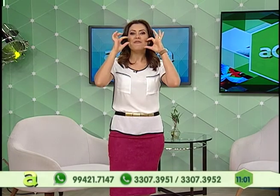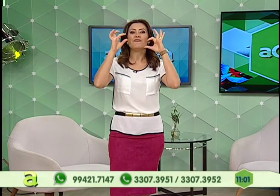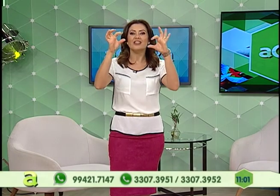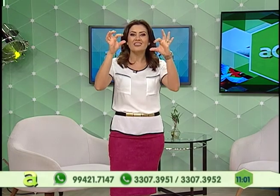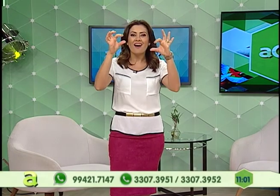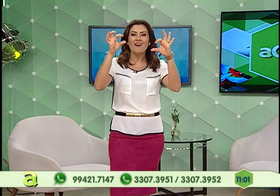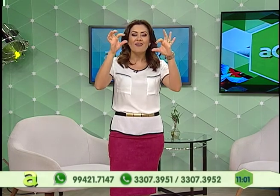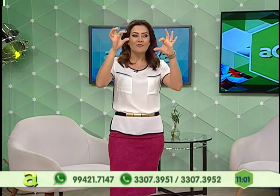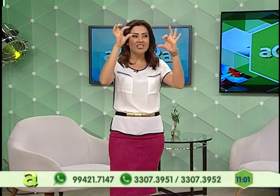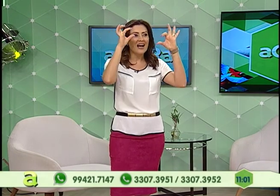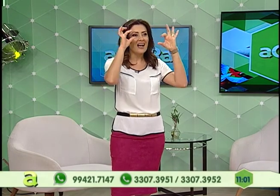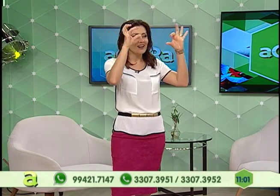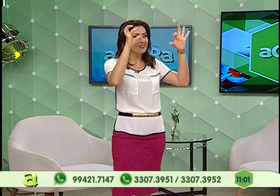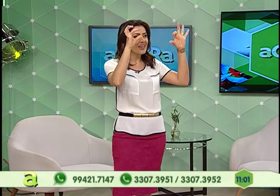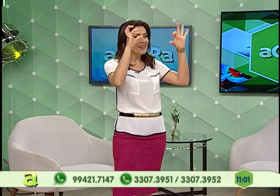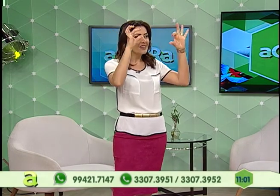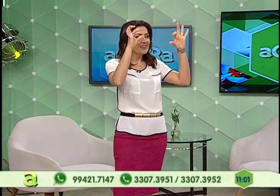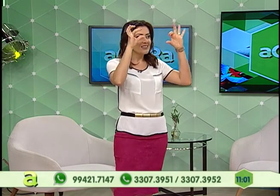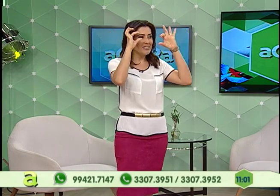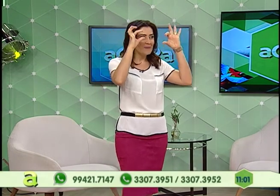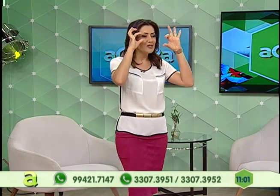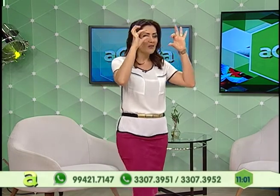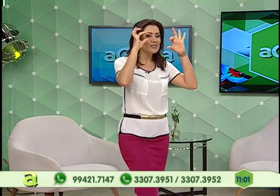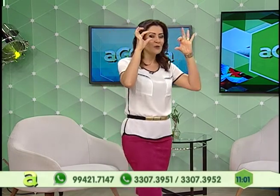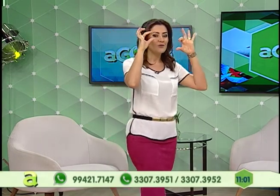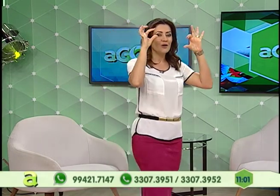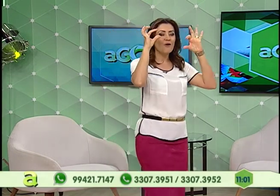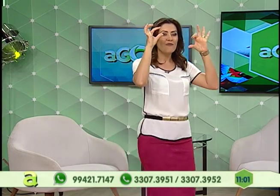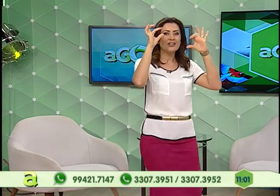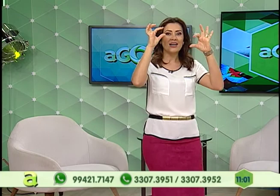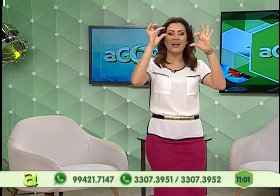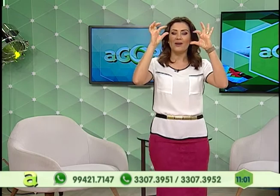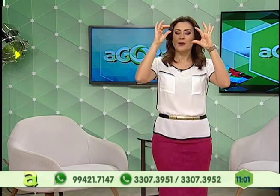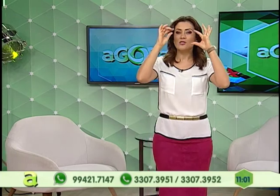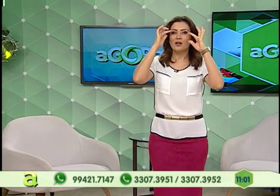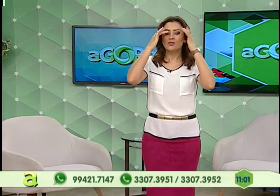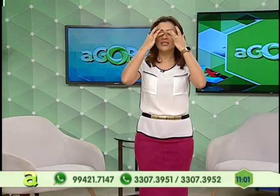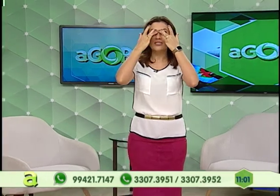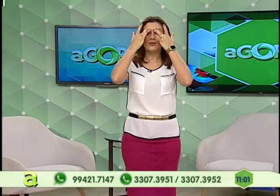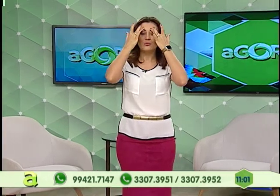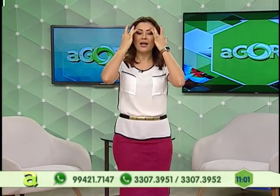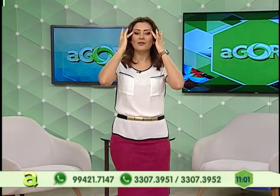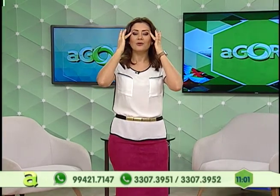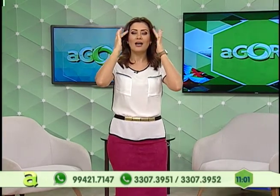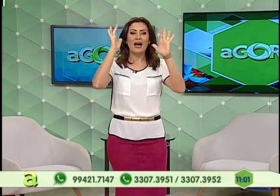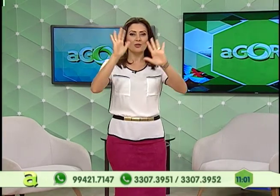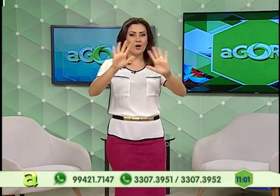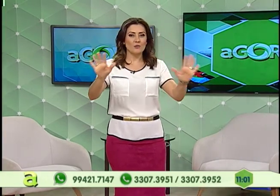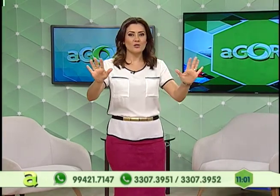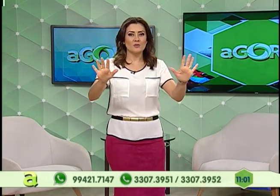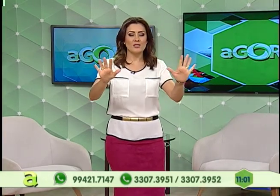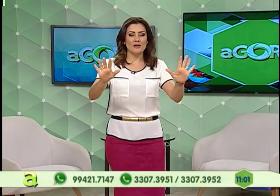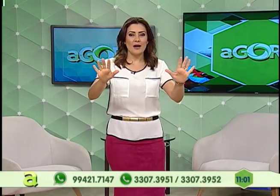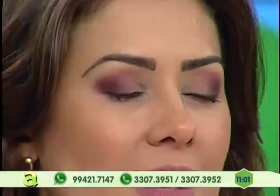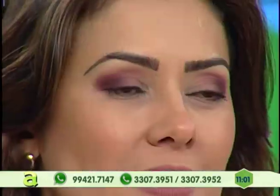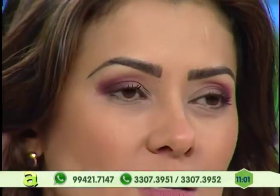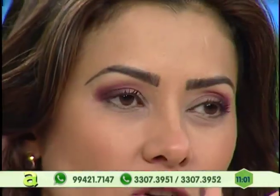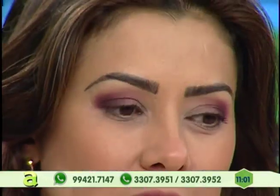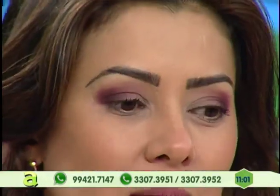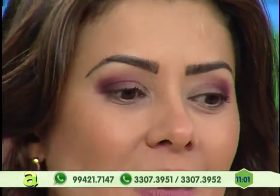a Frida. Frida Kahlo, né? Você sabe que de vez em quando vem igual a Frida Kahlo. Mas olha, você que tem do outro lado, adora uma sobrancelha marcada. Se você também